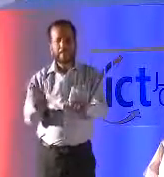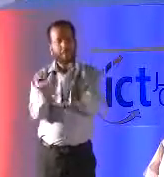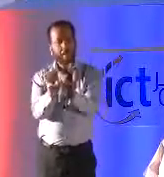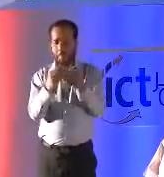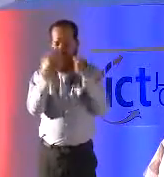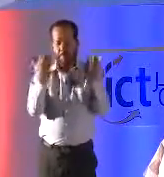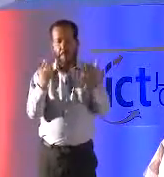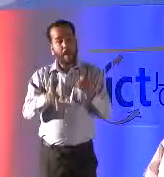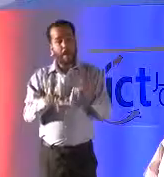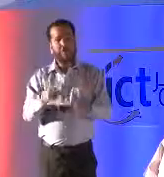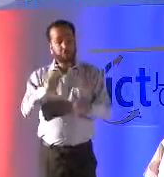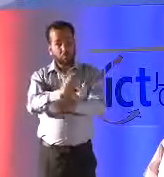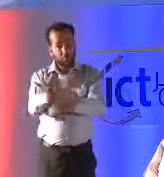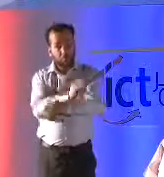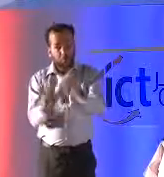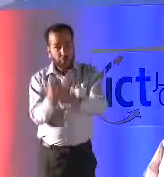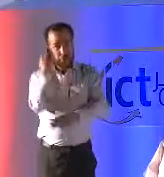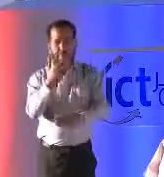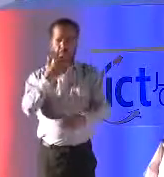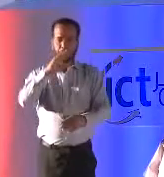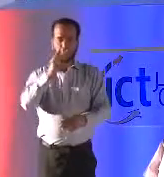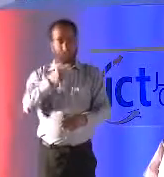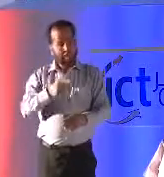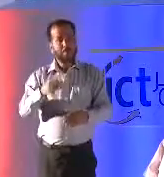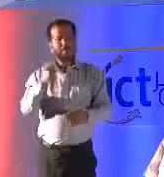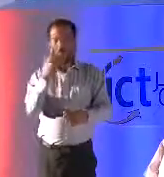أو الإيميل، ولكن بفضل التقنيات الجديدة الآن كسرنا هذا الحاجز.